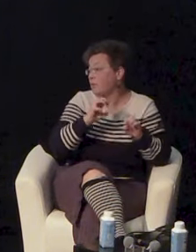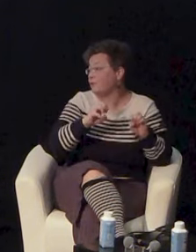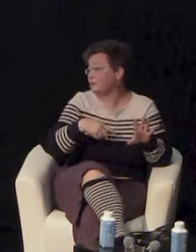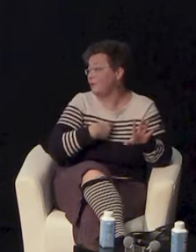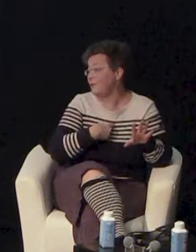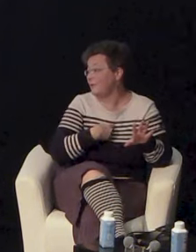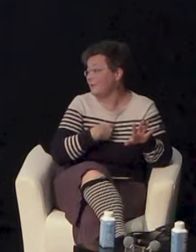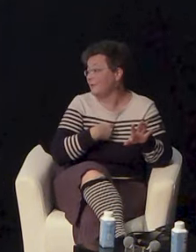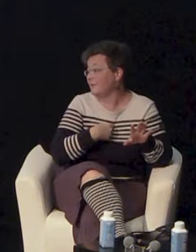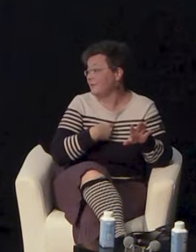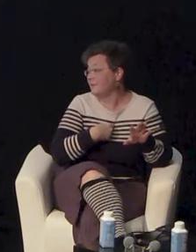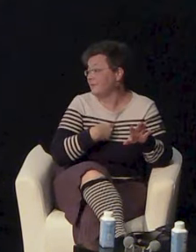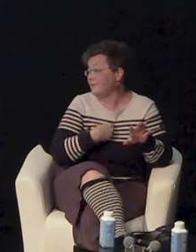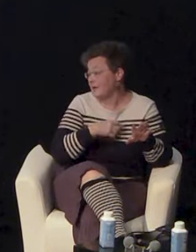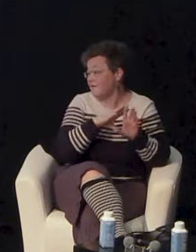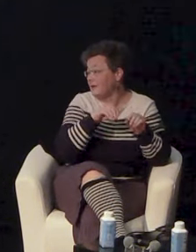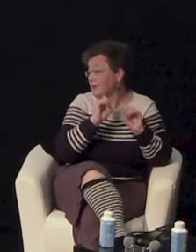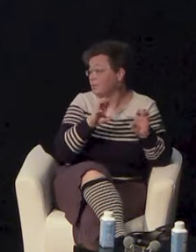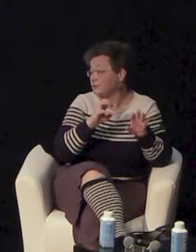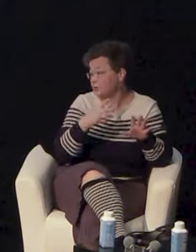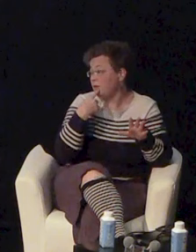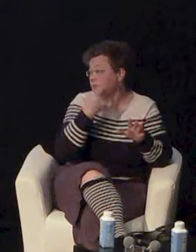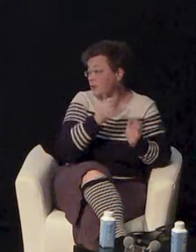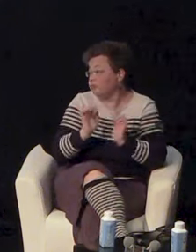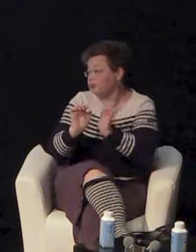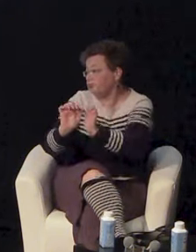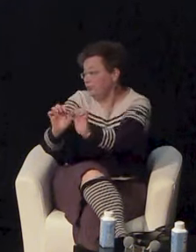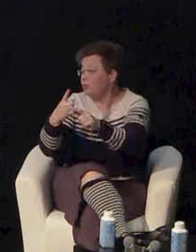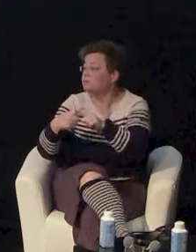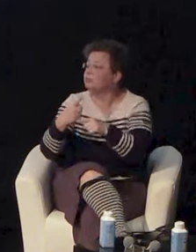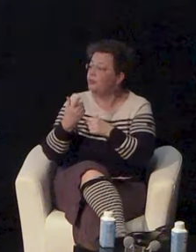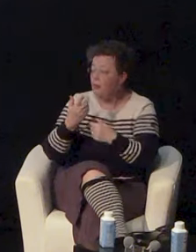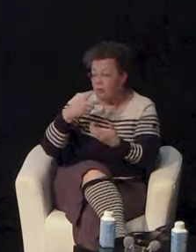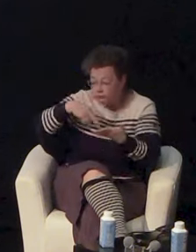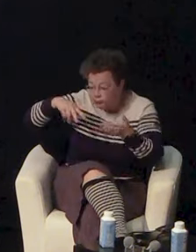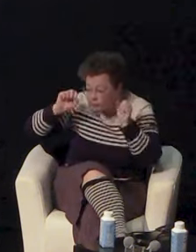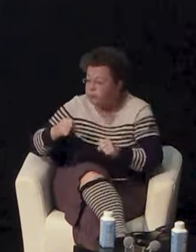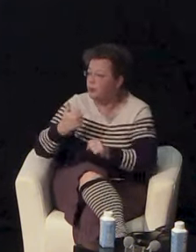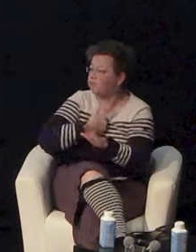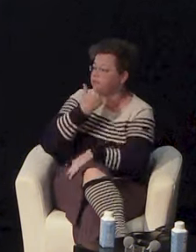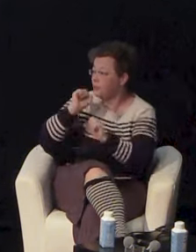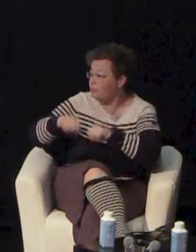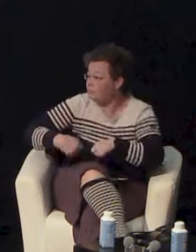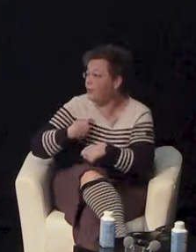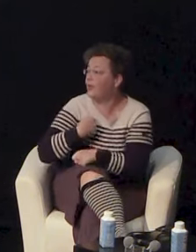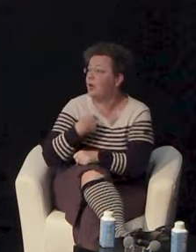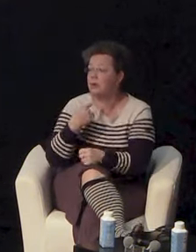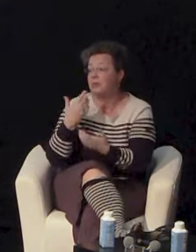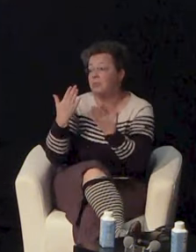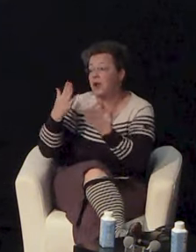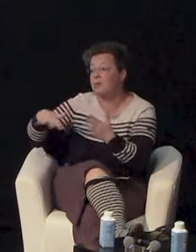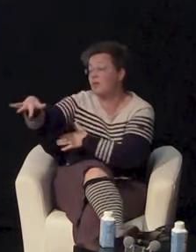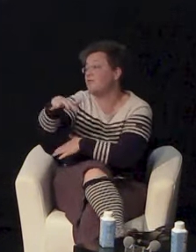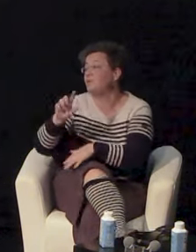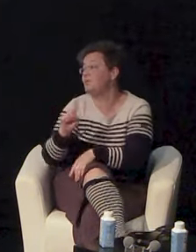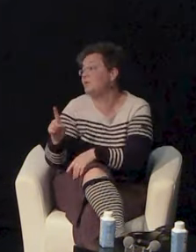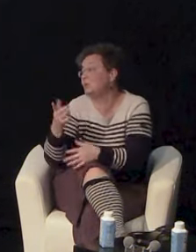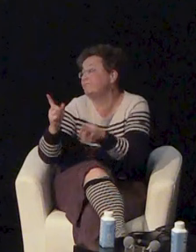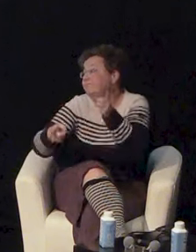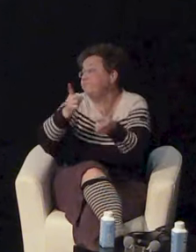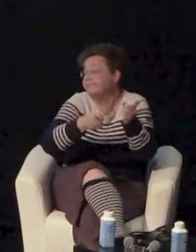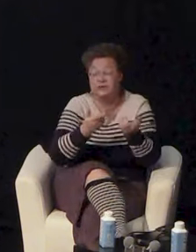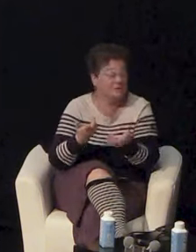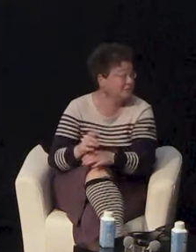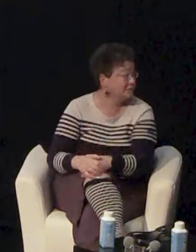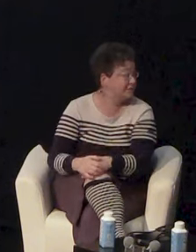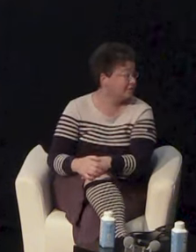qui entend. Après, j'ai eu la chance d'avoir des enseignants qui m'ont poussé, qui m'ont permis, qui m'ont poussé, oui, en